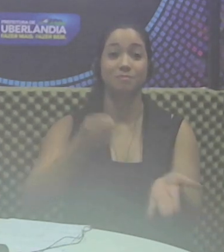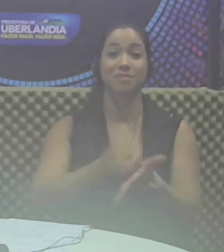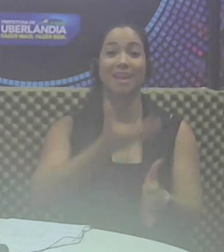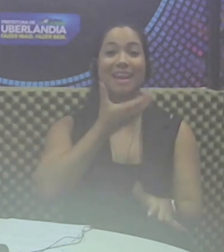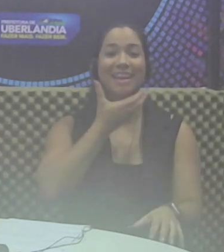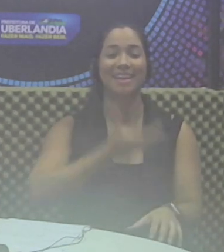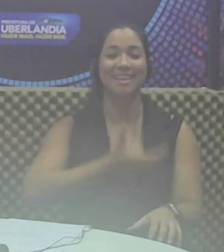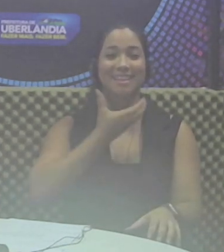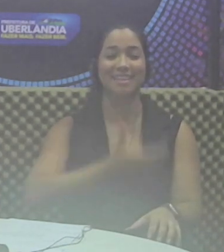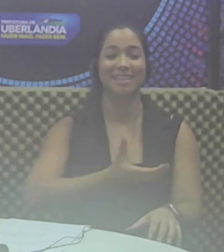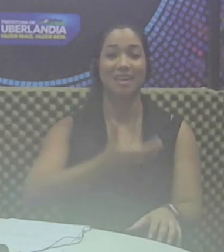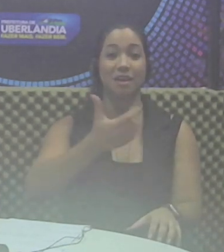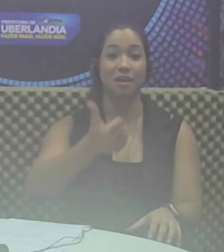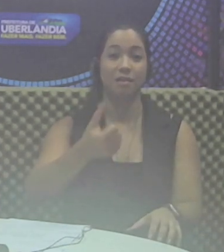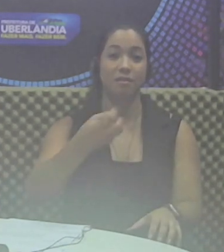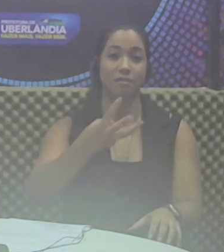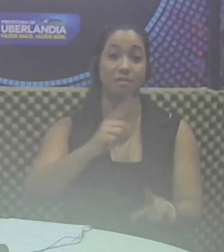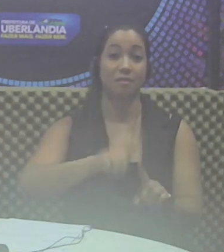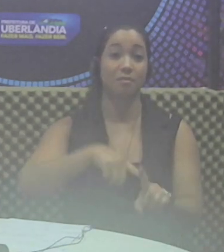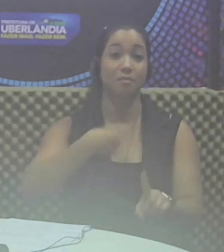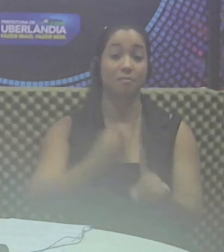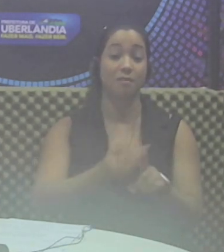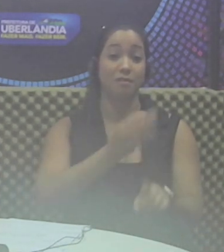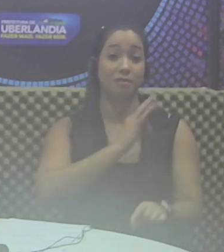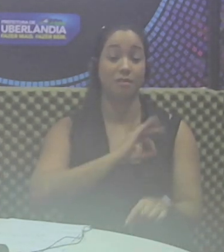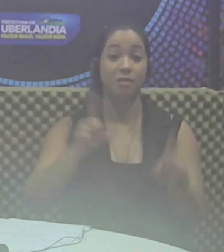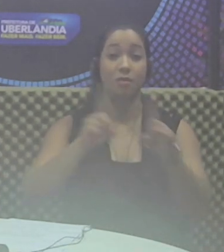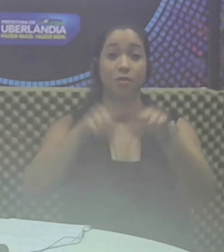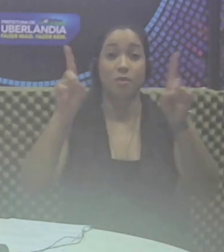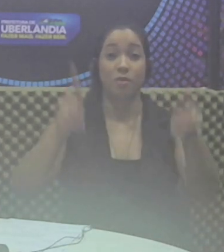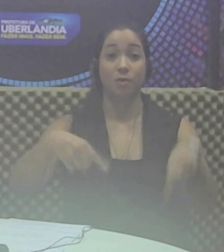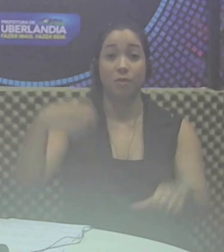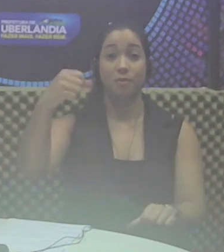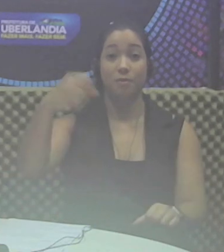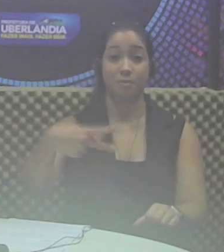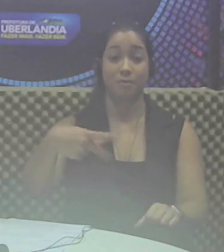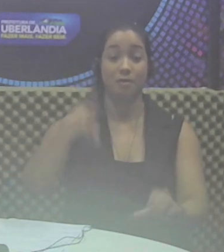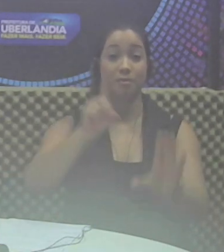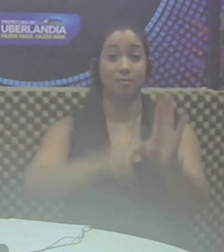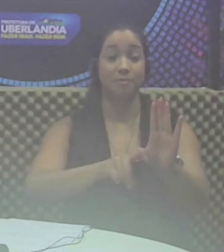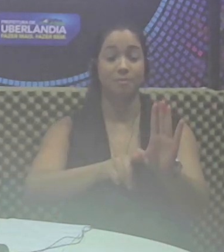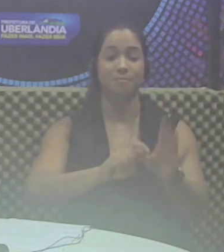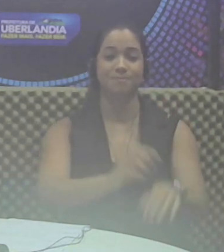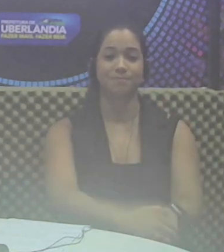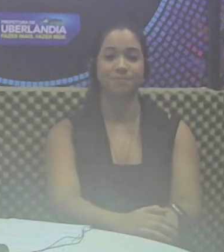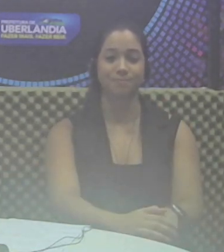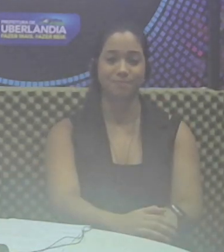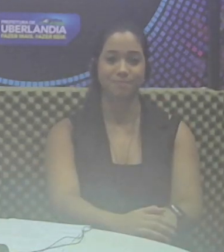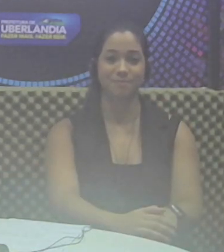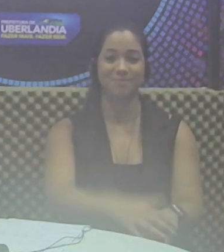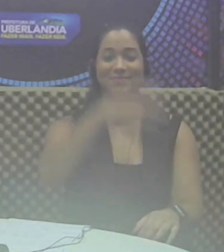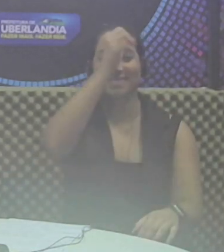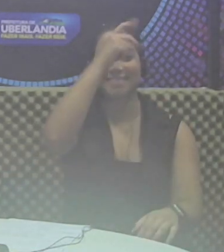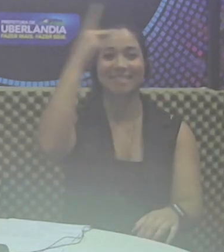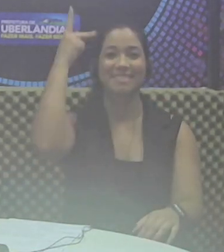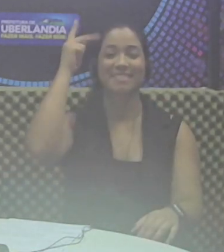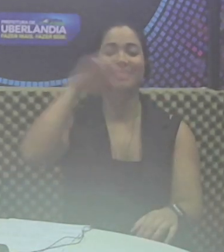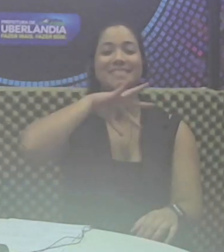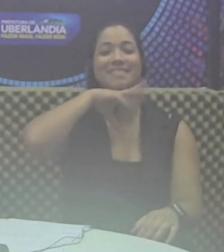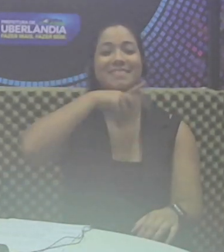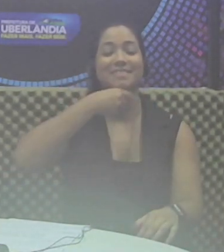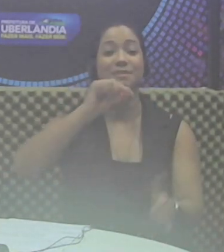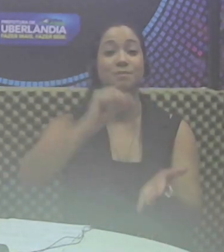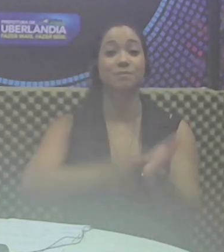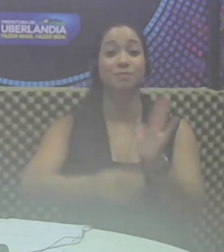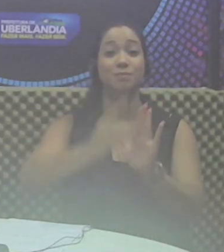natalina, 13º, destinada a servidores aposentados e pensionistas. O prefeito Adelmo Leão assinou o decreto